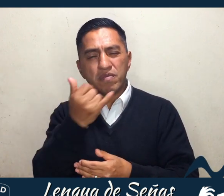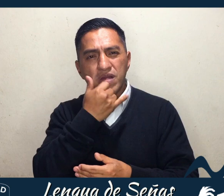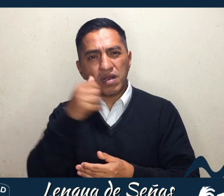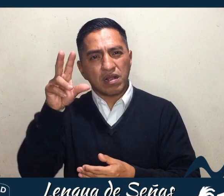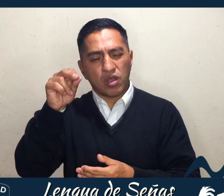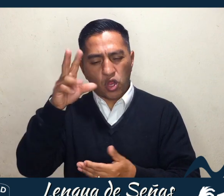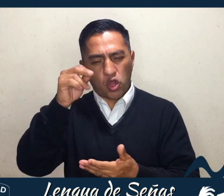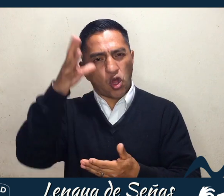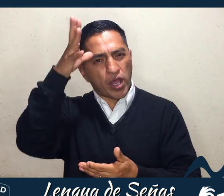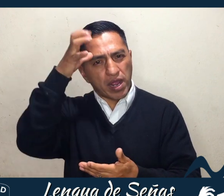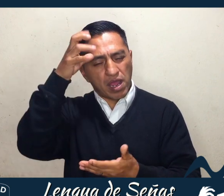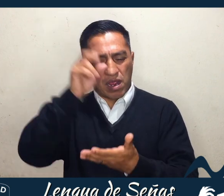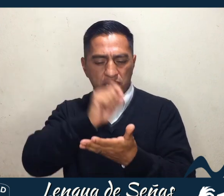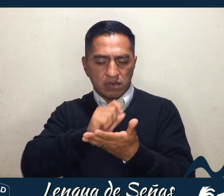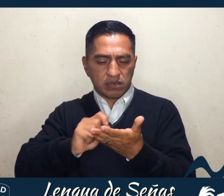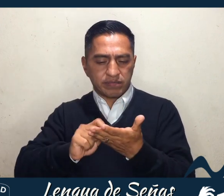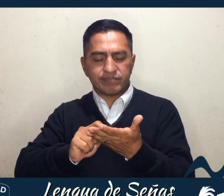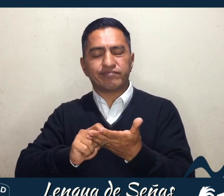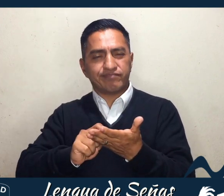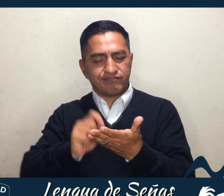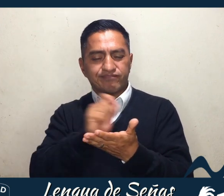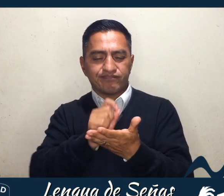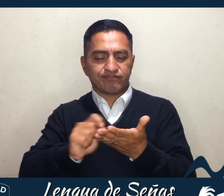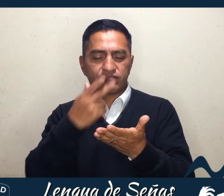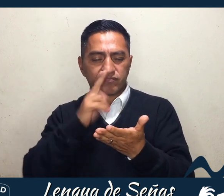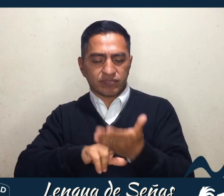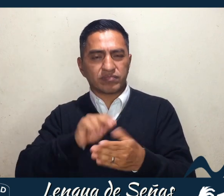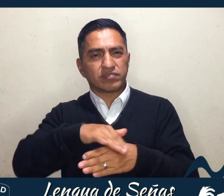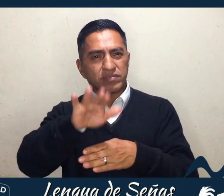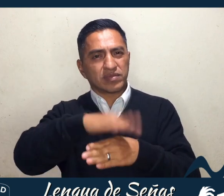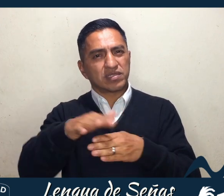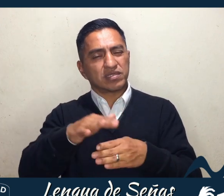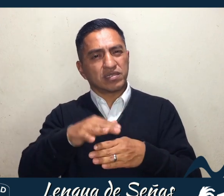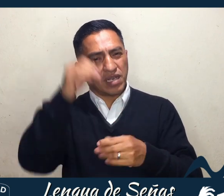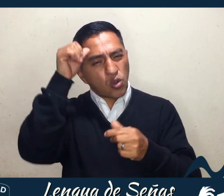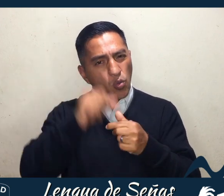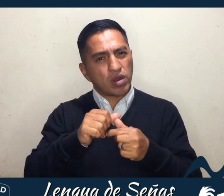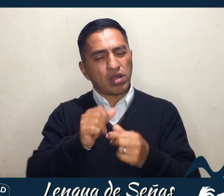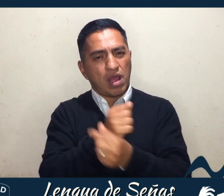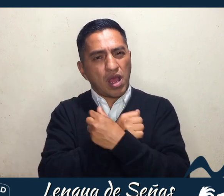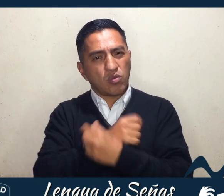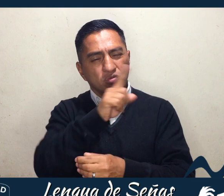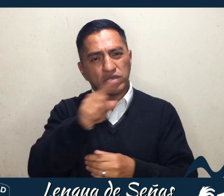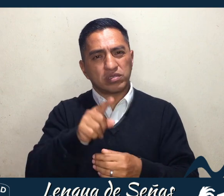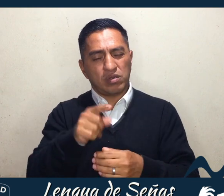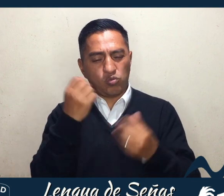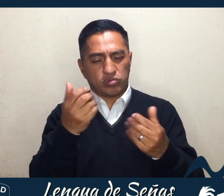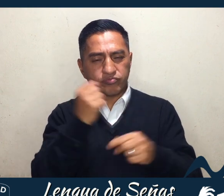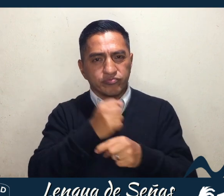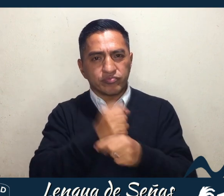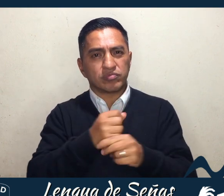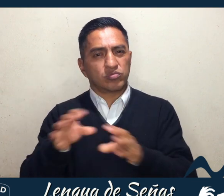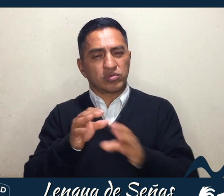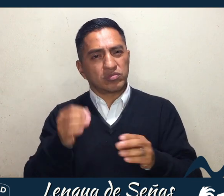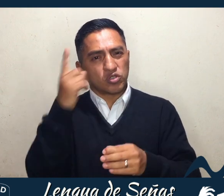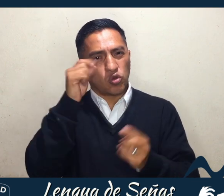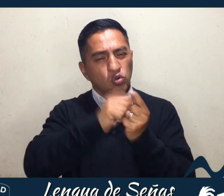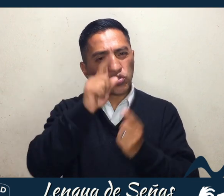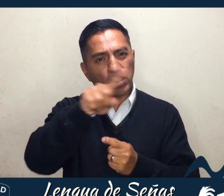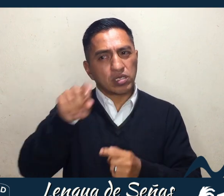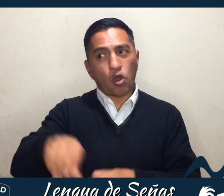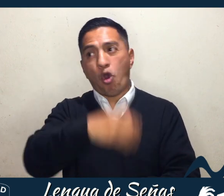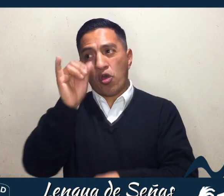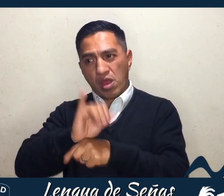los hermanos, hermanos, yo quiero que recuerden de que yo he hecho muchas cosas por ustedes, al igual que lo he hecho en otras